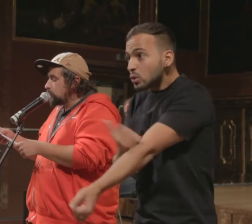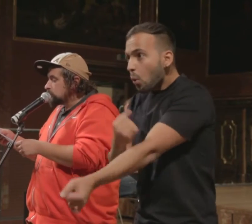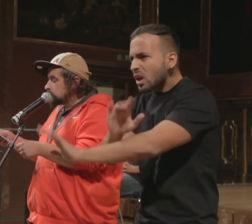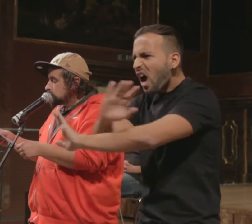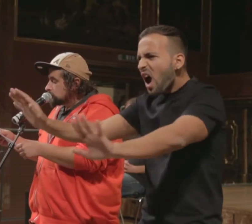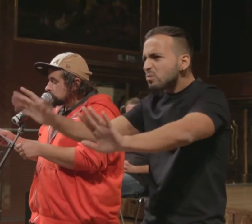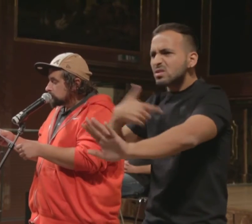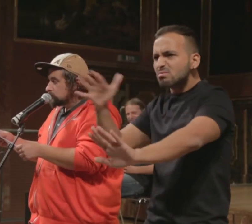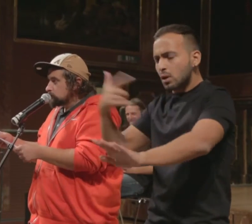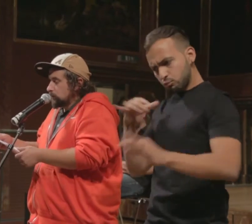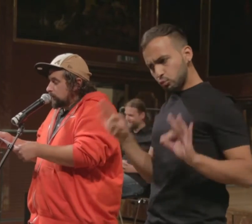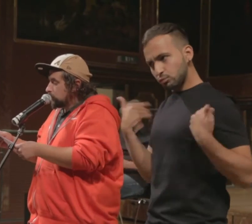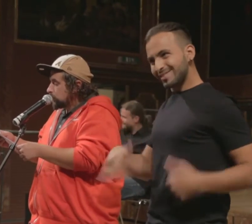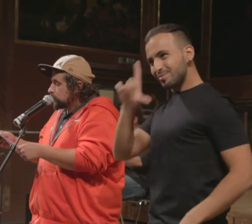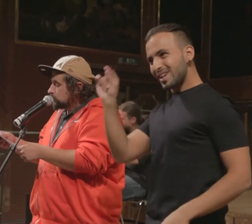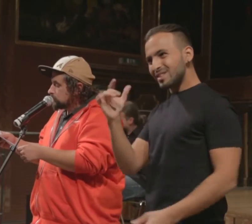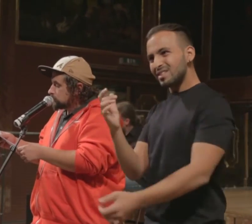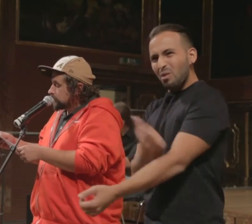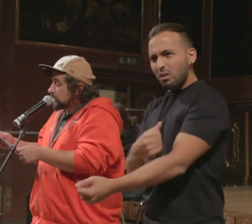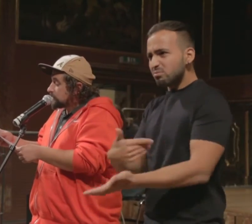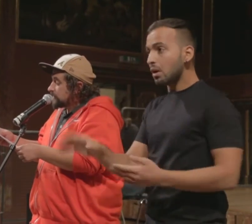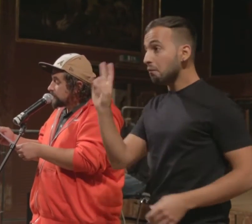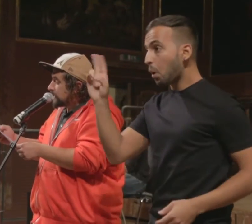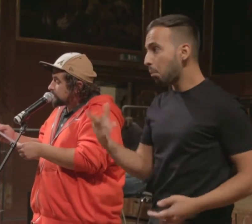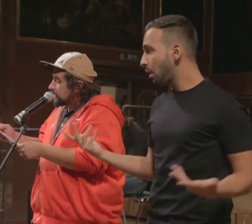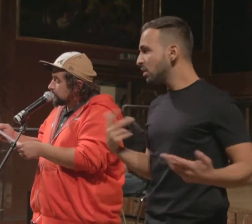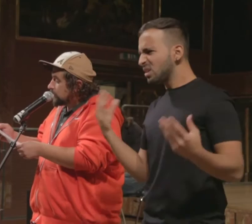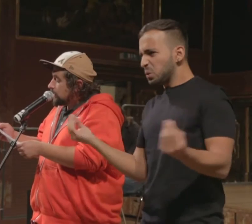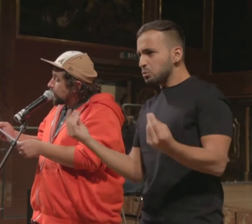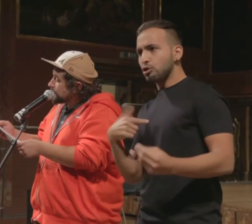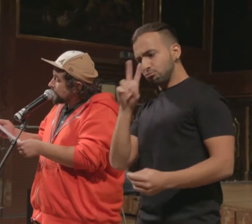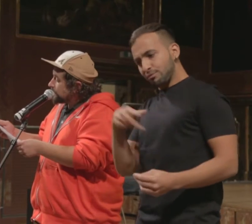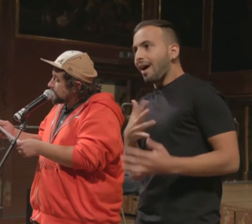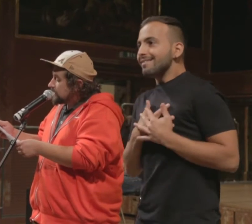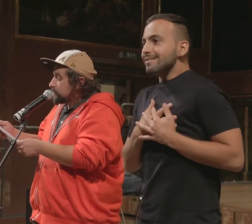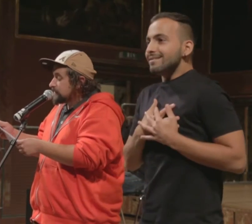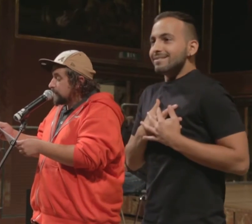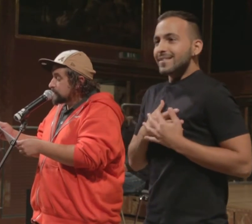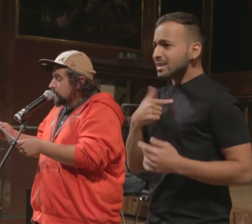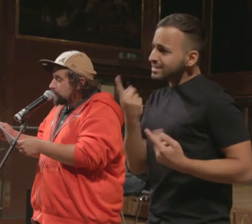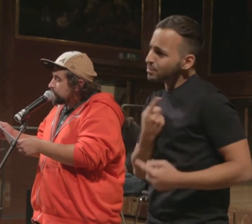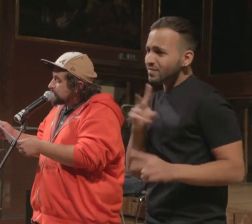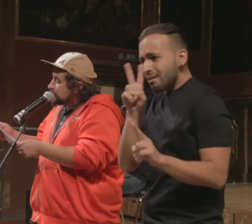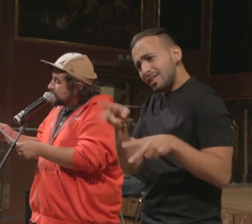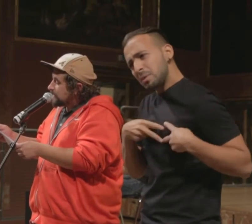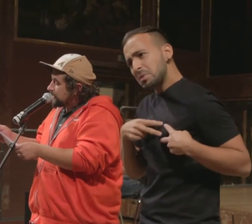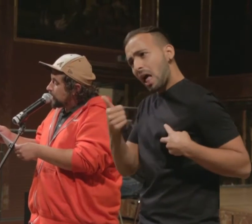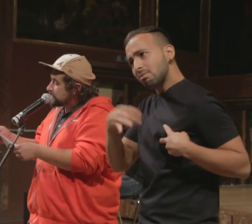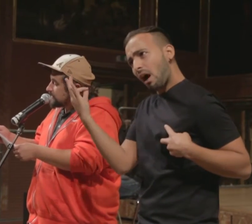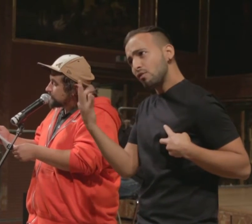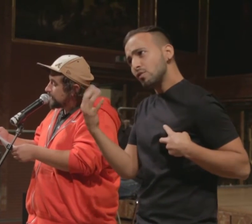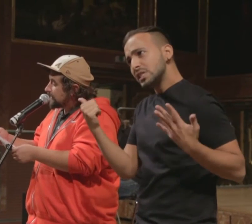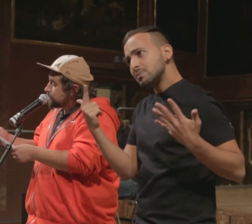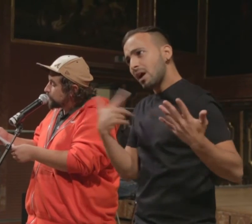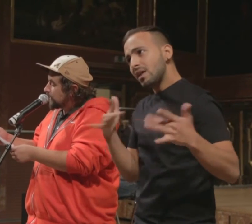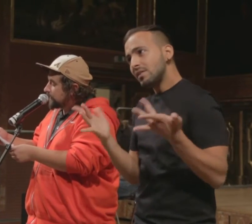Und warum? Ja, warum wohl? Wahrscheinlich, weil ich mich selbst liebe. Auch wenn es schwerfällt, ich liebe mich selbst. 5 bis 7 Mal täglich,